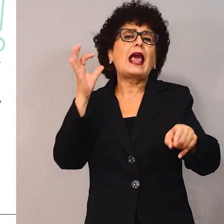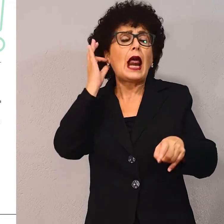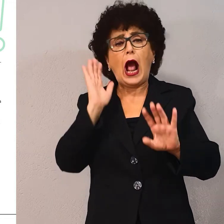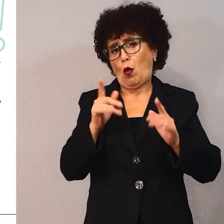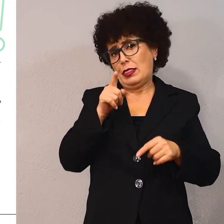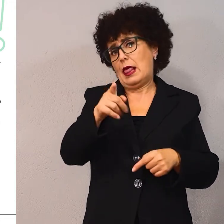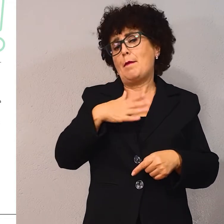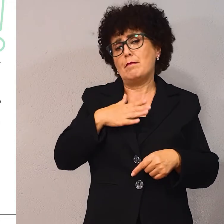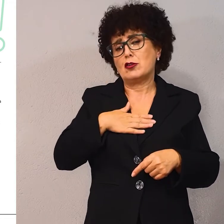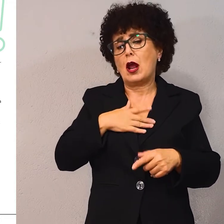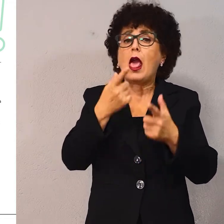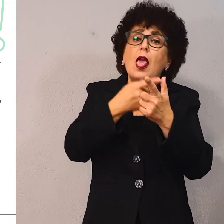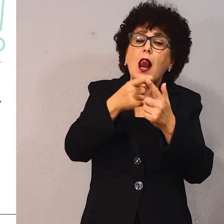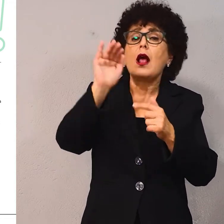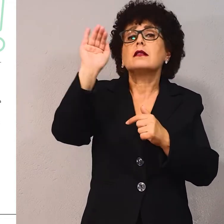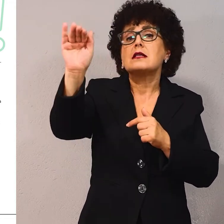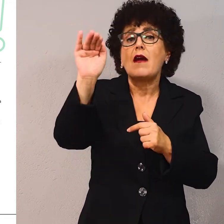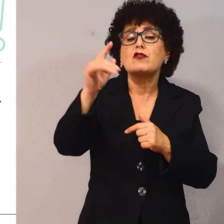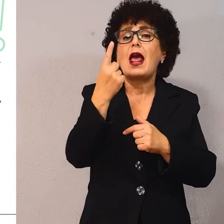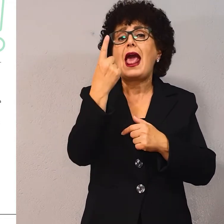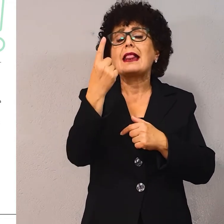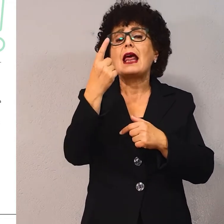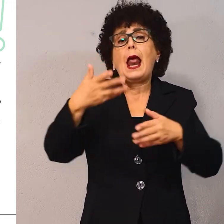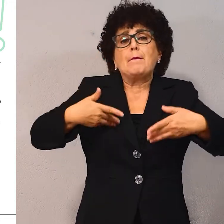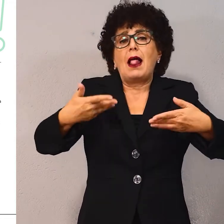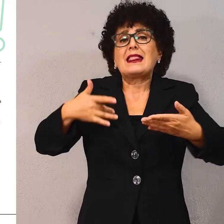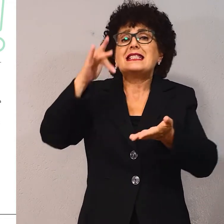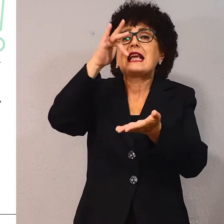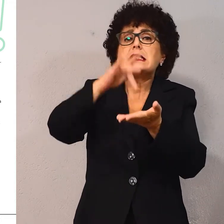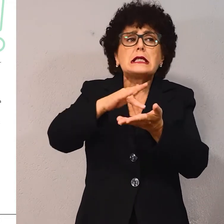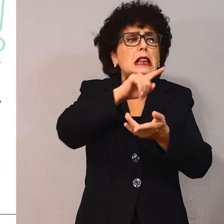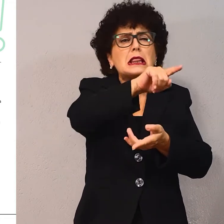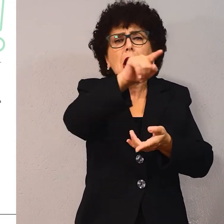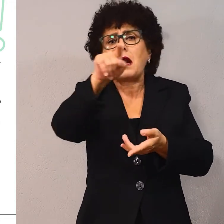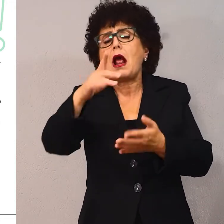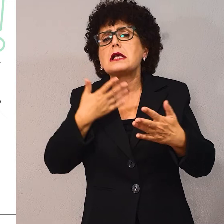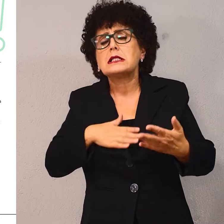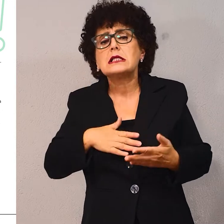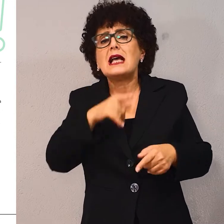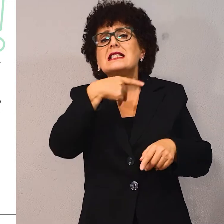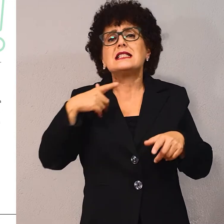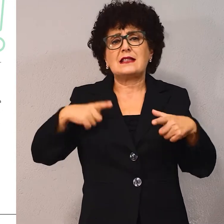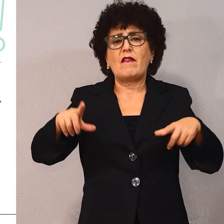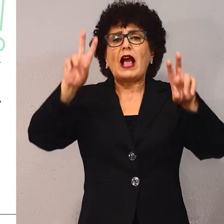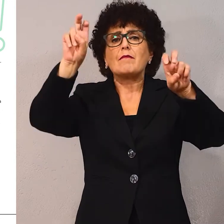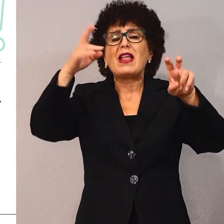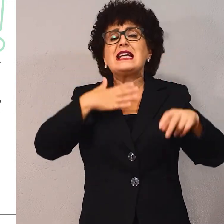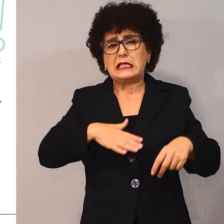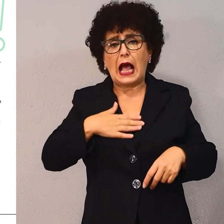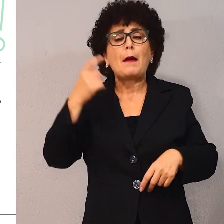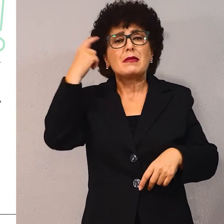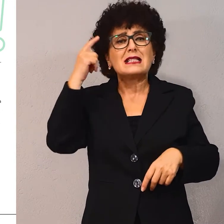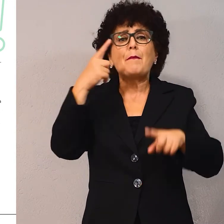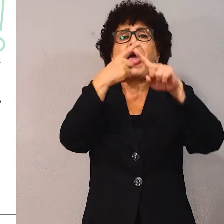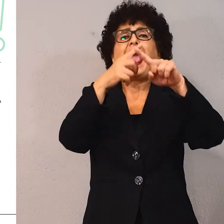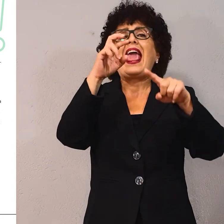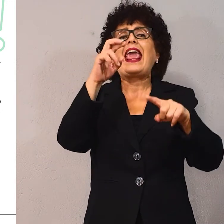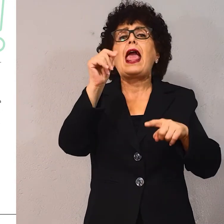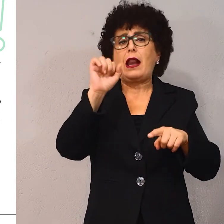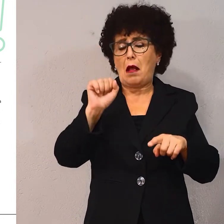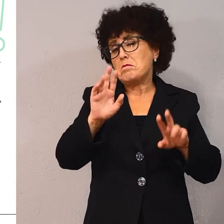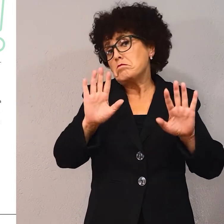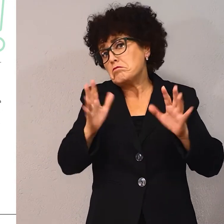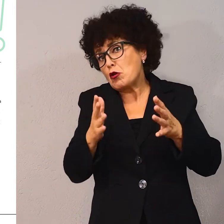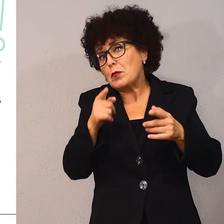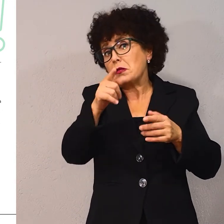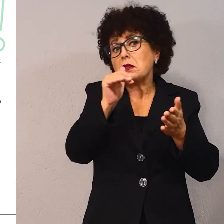имаш, или да се обратиш во еден од младинските центри «Сакам да знам» на Хера. Може би ќе треба да